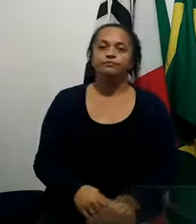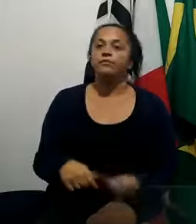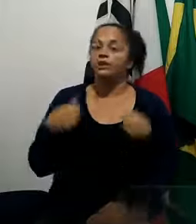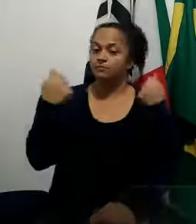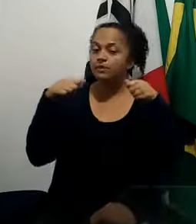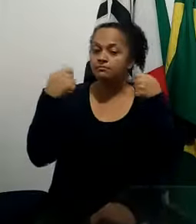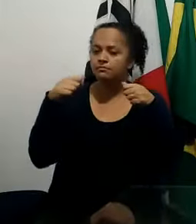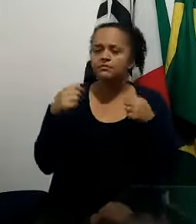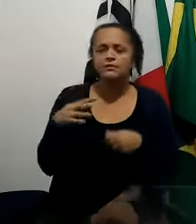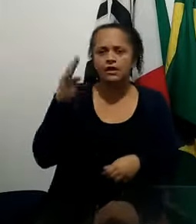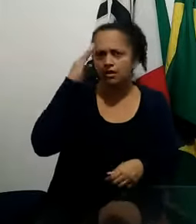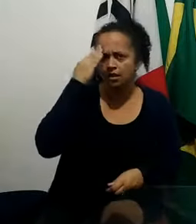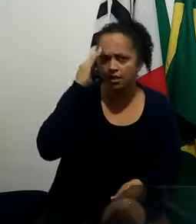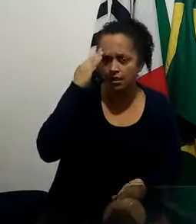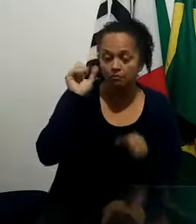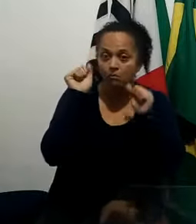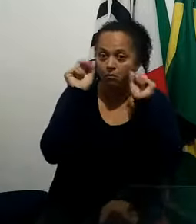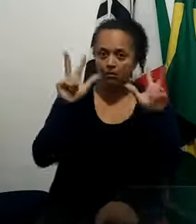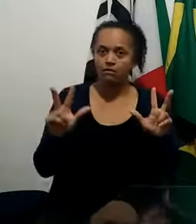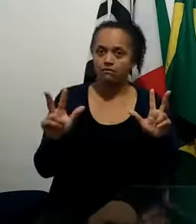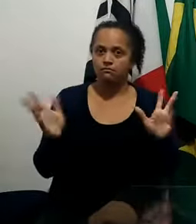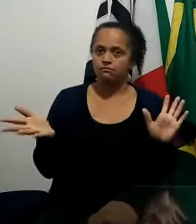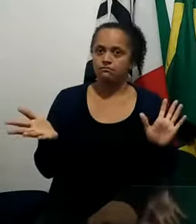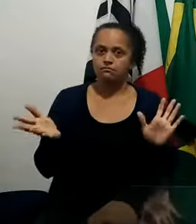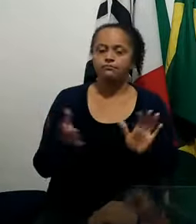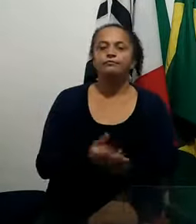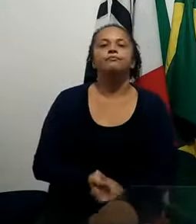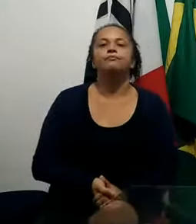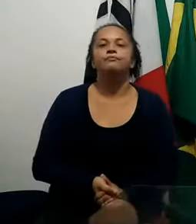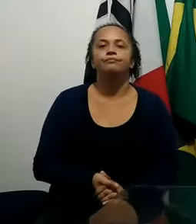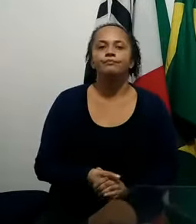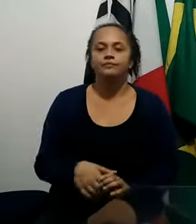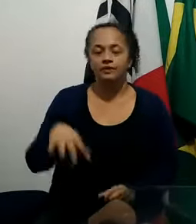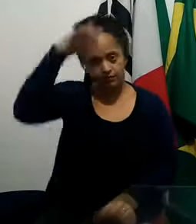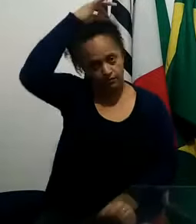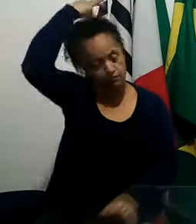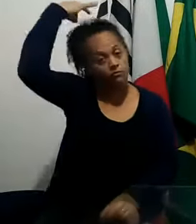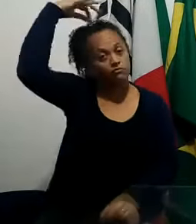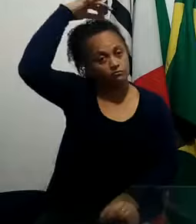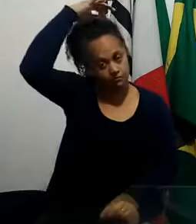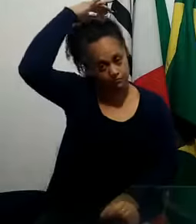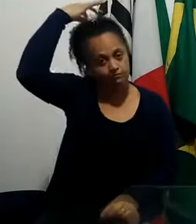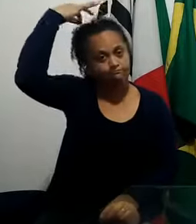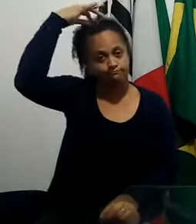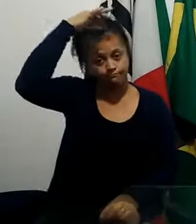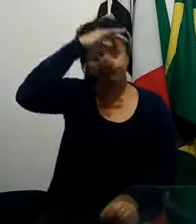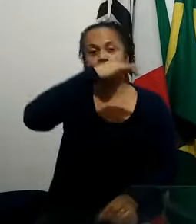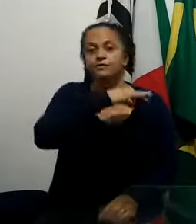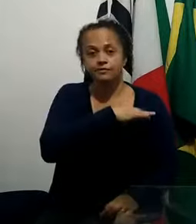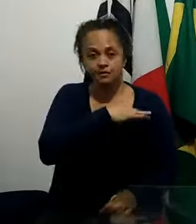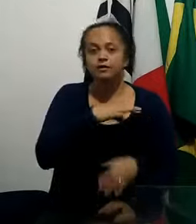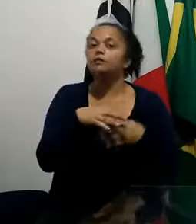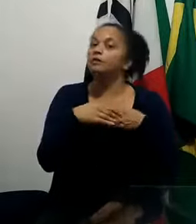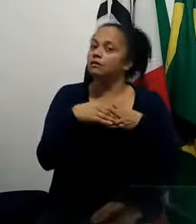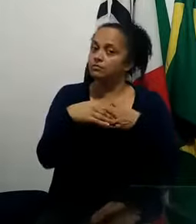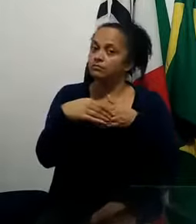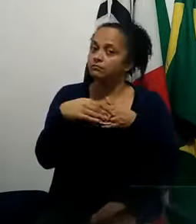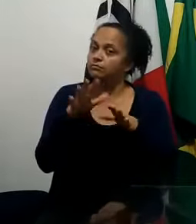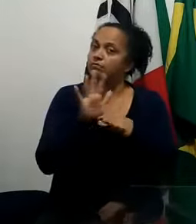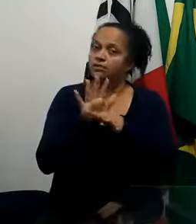noiva, despertar a igreja. Essa é uma das funções do Espírito Santo. Por isso que é importante estudar com